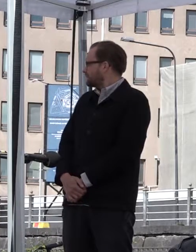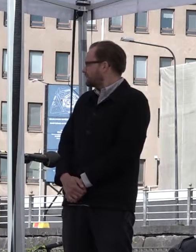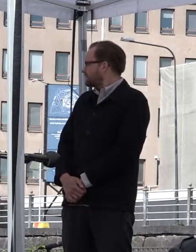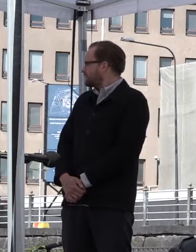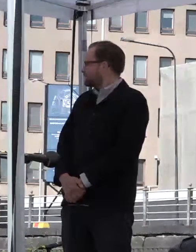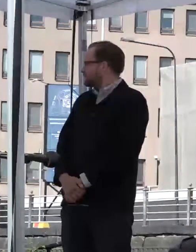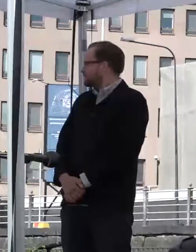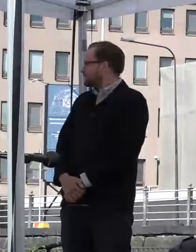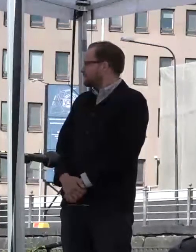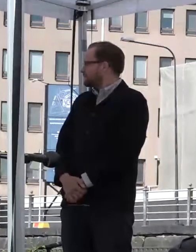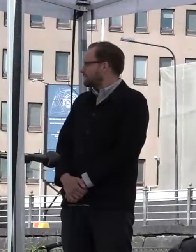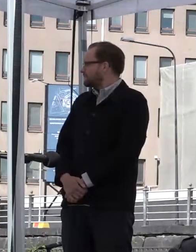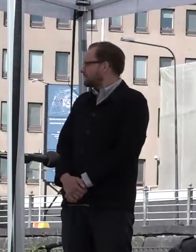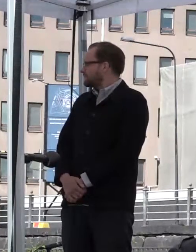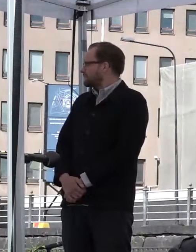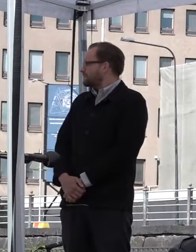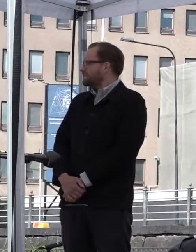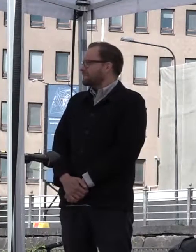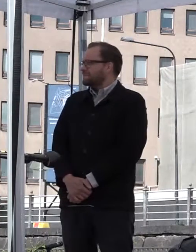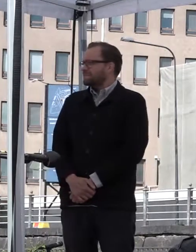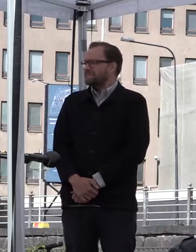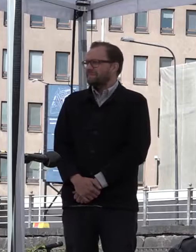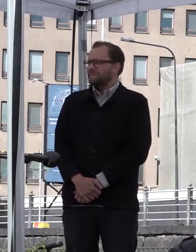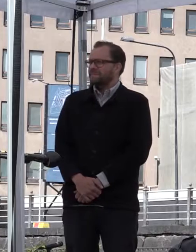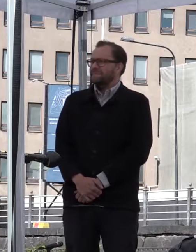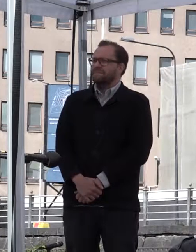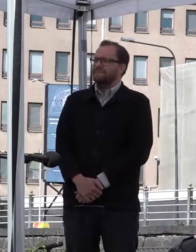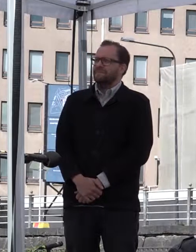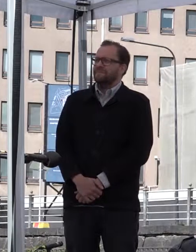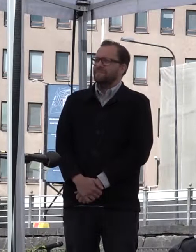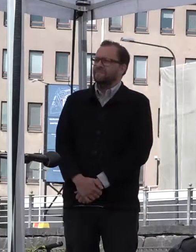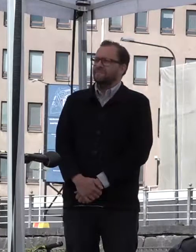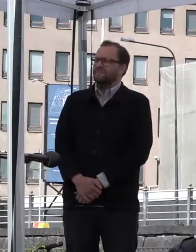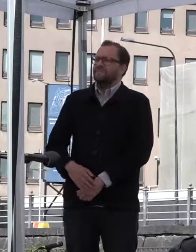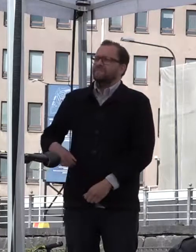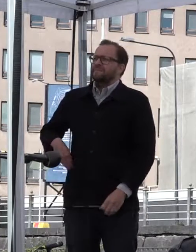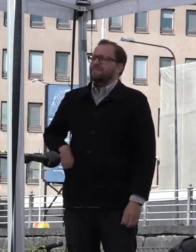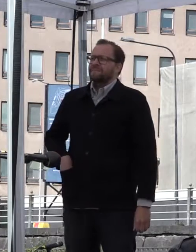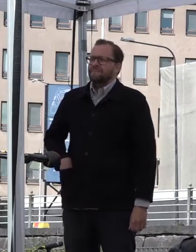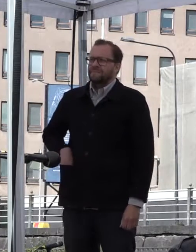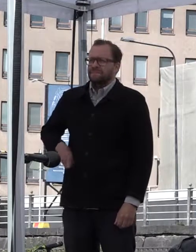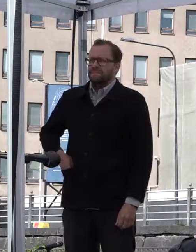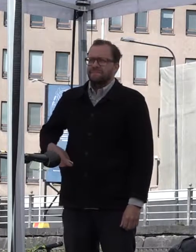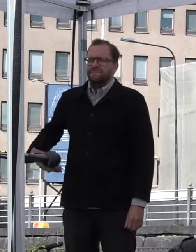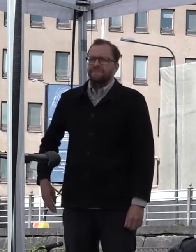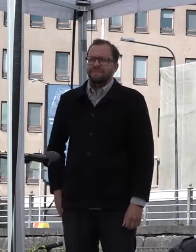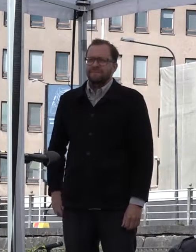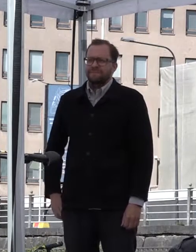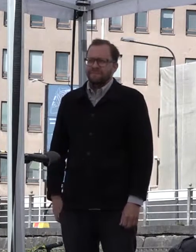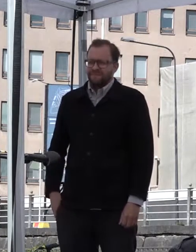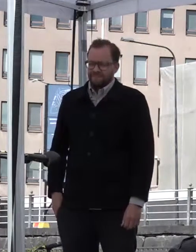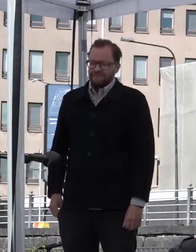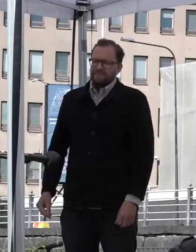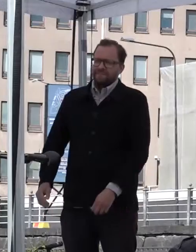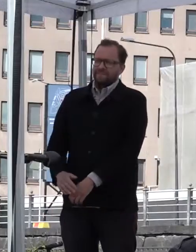Vuoropuhelu jatkukoot. Tämä on sitä arkea, mikä astuu sitten maanantaina meidän eteen, mutta hei, ihan niin kuin Kalle sanoi,